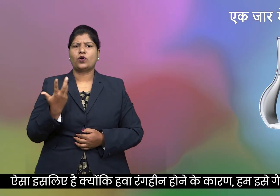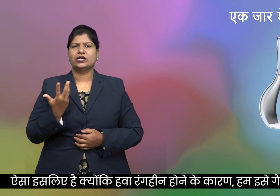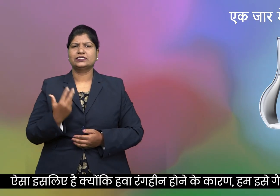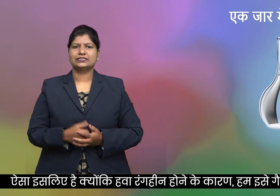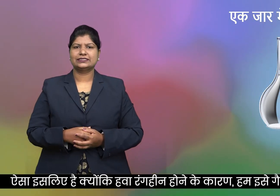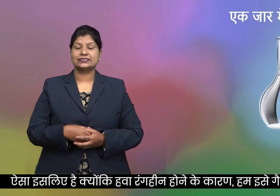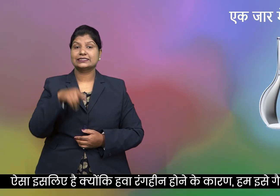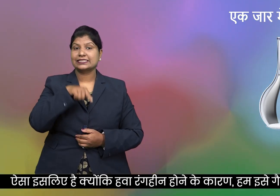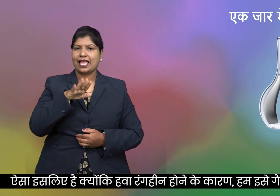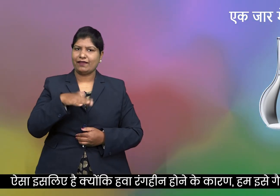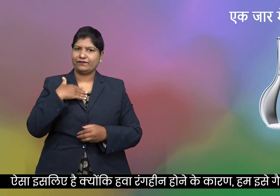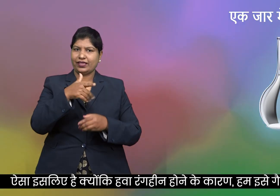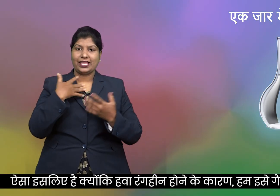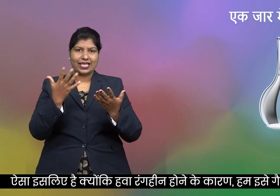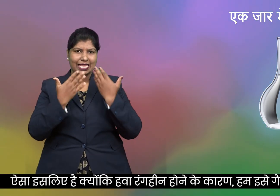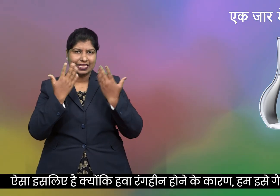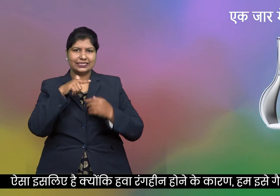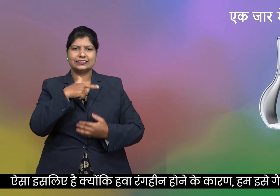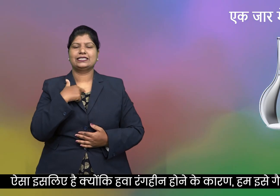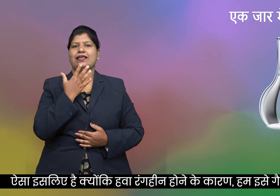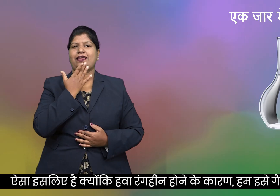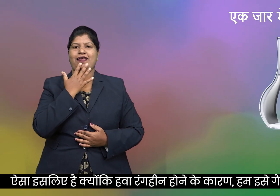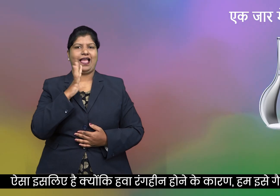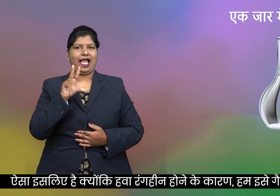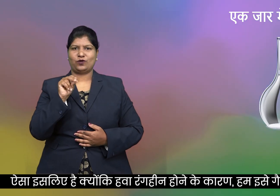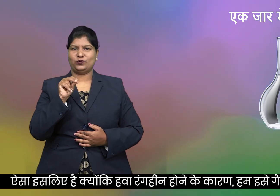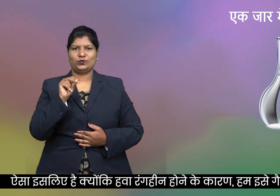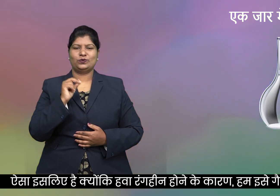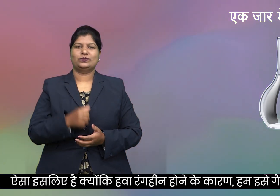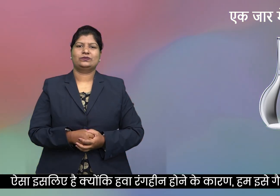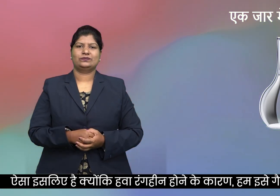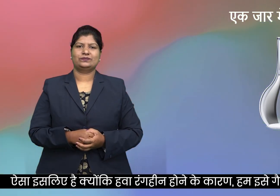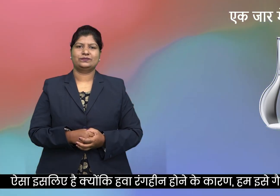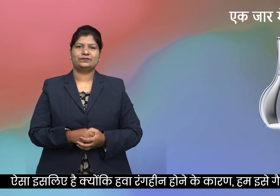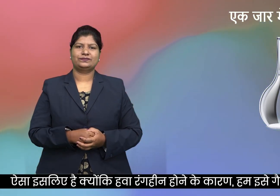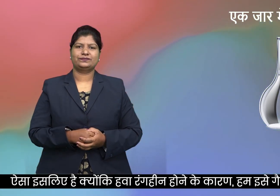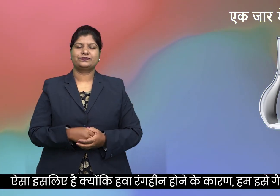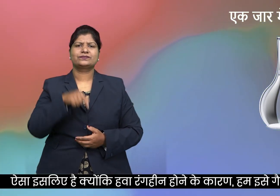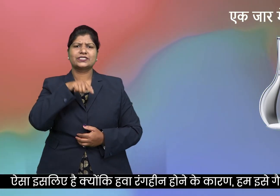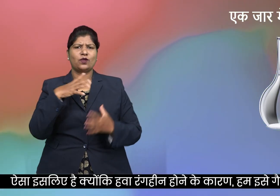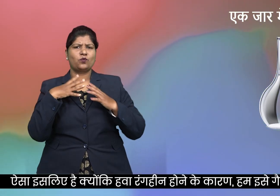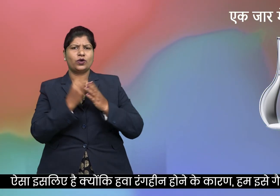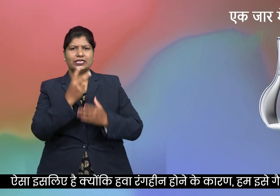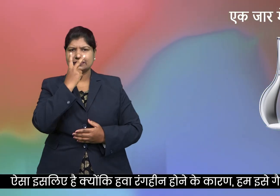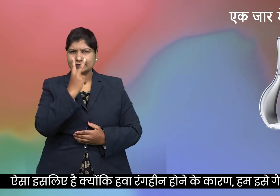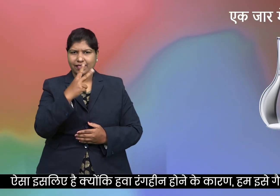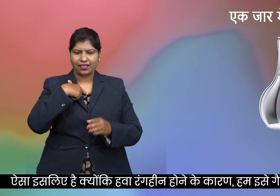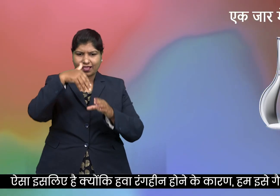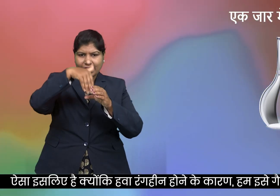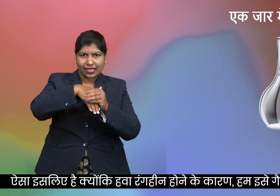ऐसा इसलिए है क्योंकि हवा रंगहीन होने के कारण हम इस गैस जार